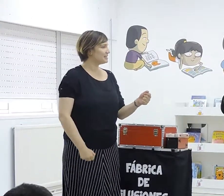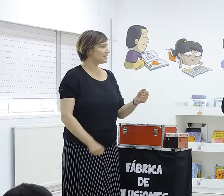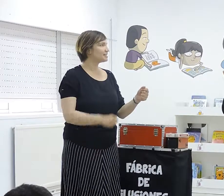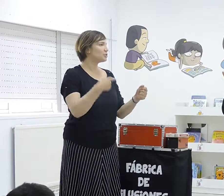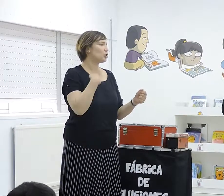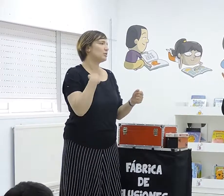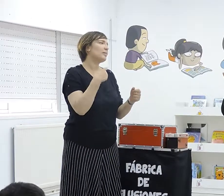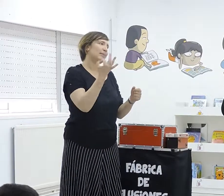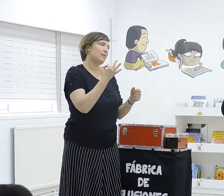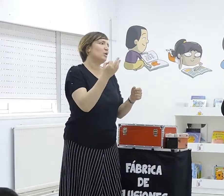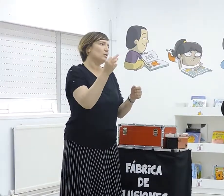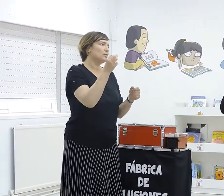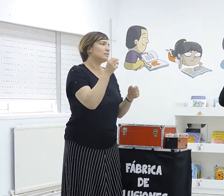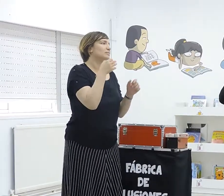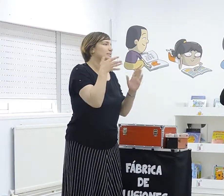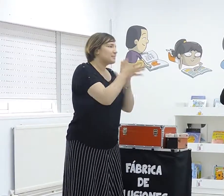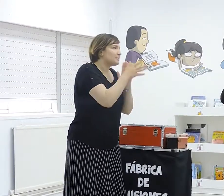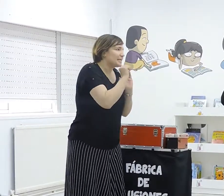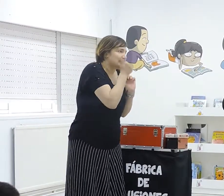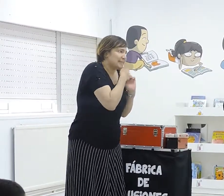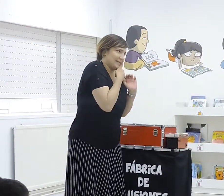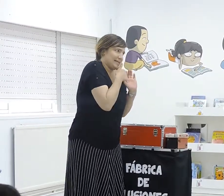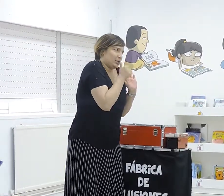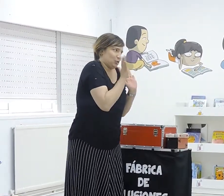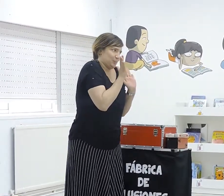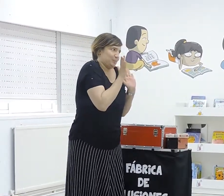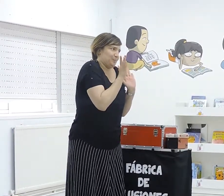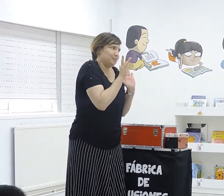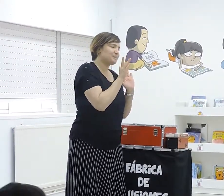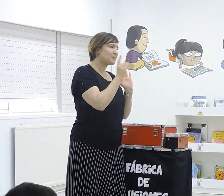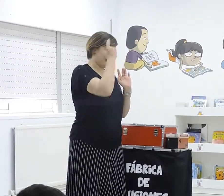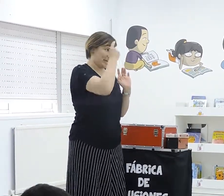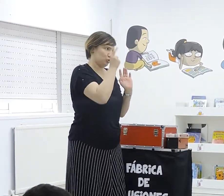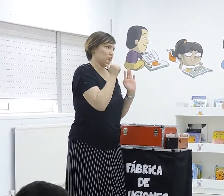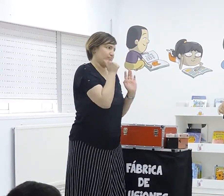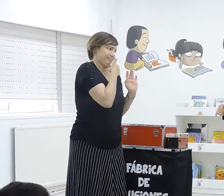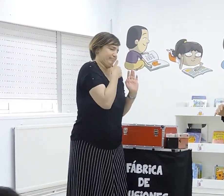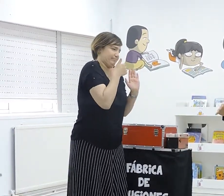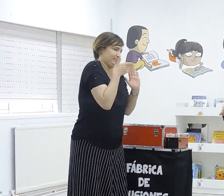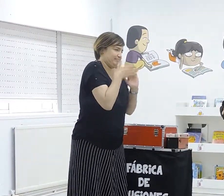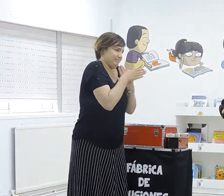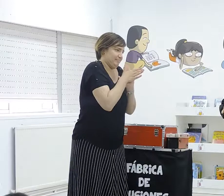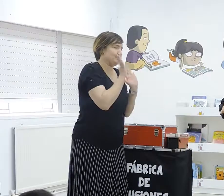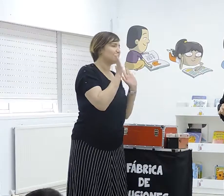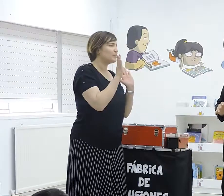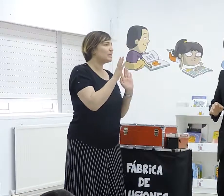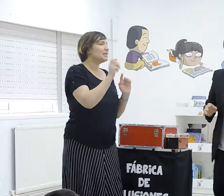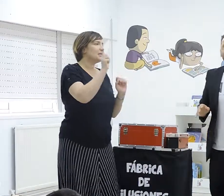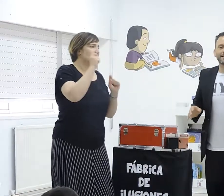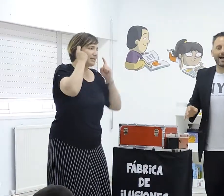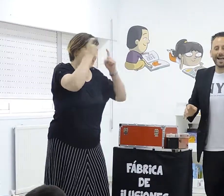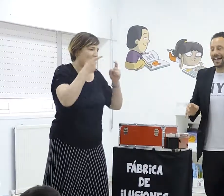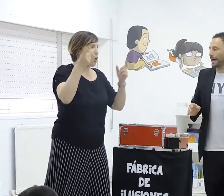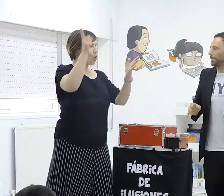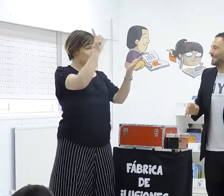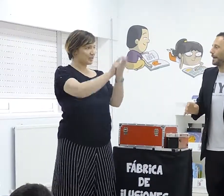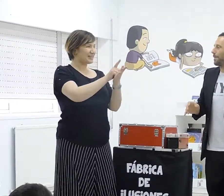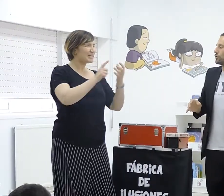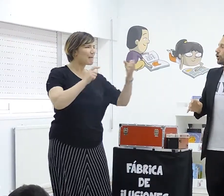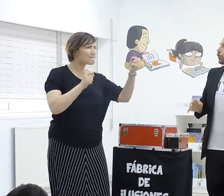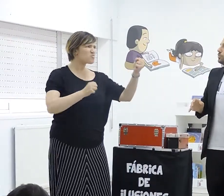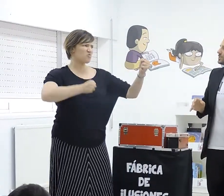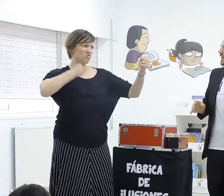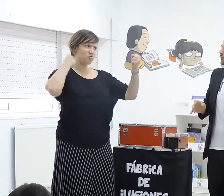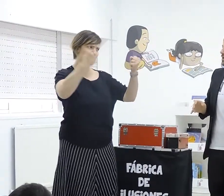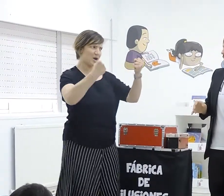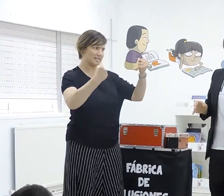Voy a tener que contarle el secreto, ¿vale? Pero bueno, vamos a hacer el último intento, ¿sí? Hay que apretar el